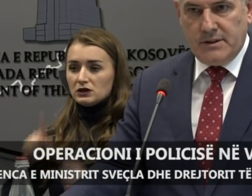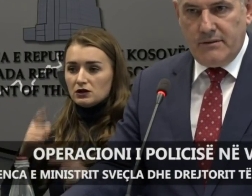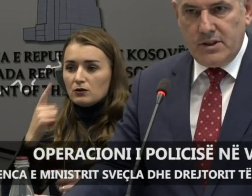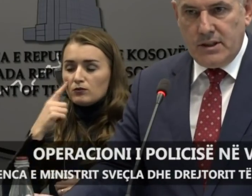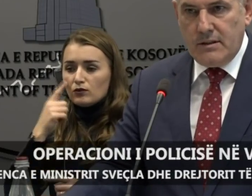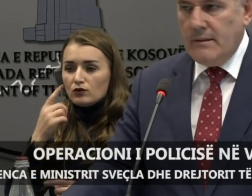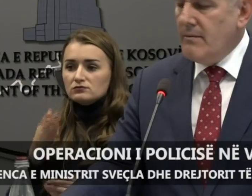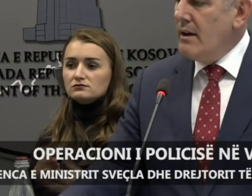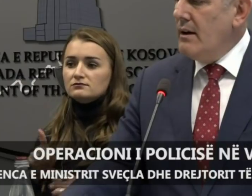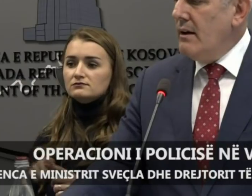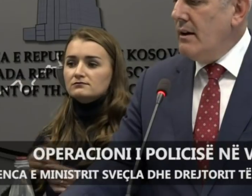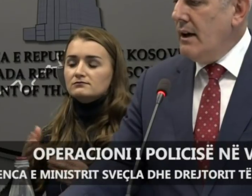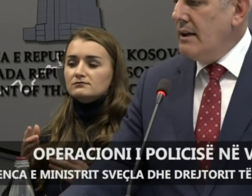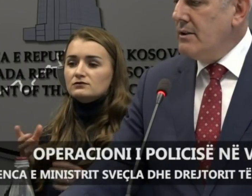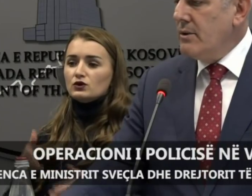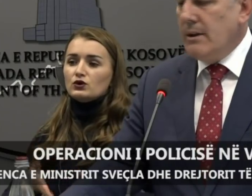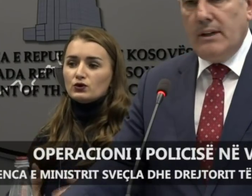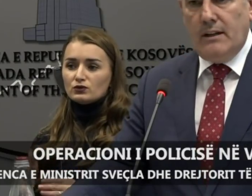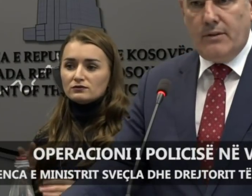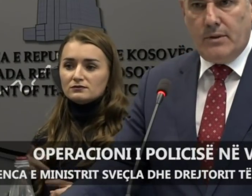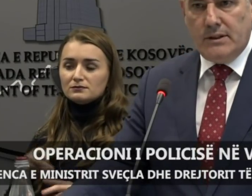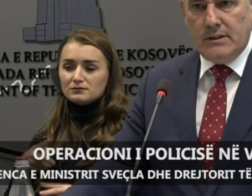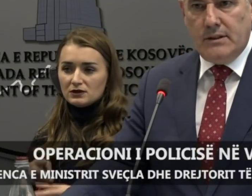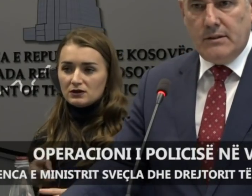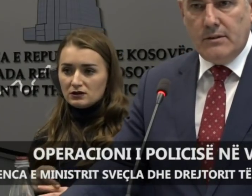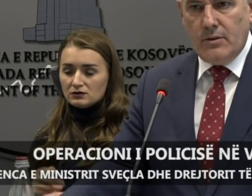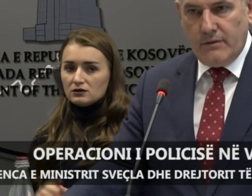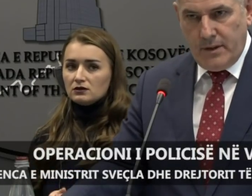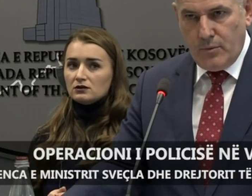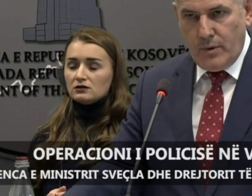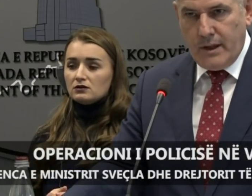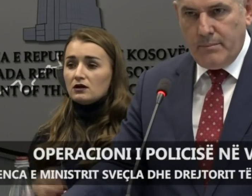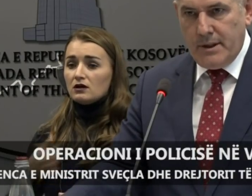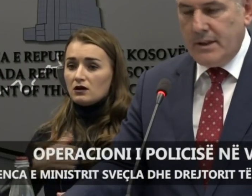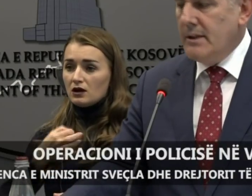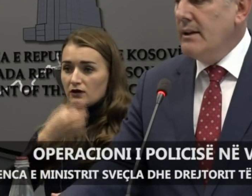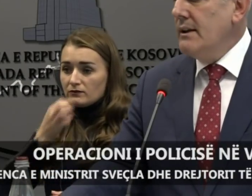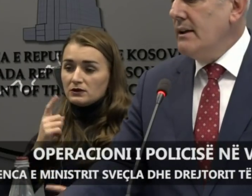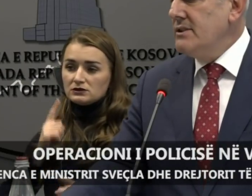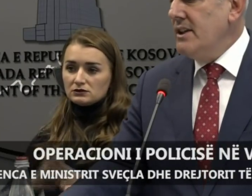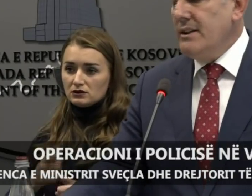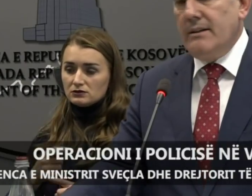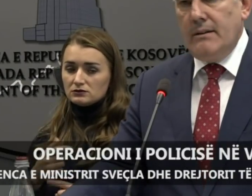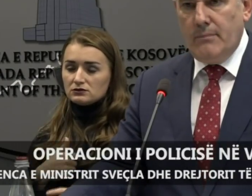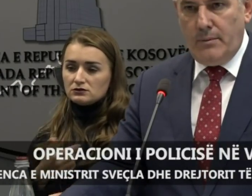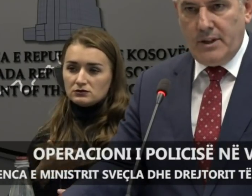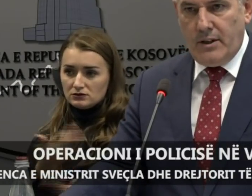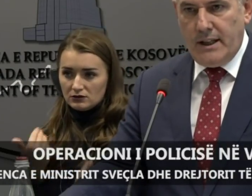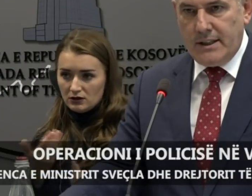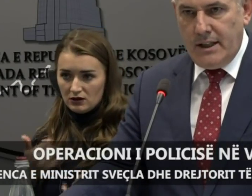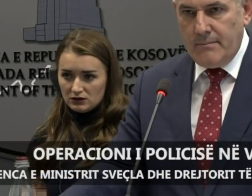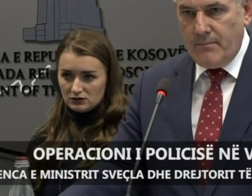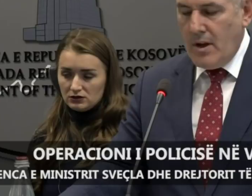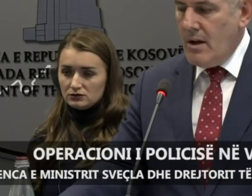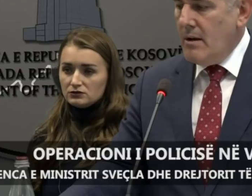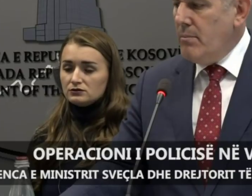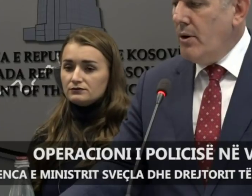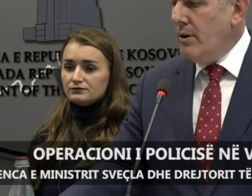të Leposavicit. Ende nuk kemi informata të konfirmuara për gjendjen momentale